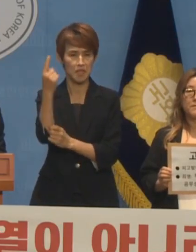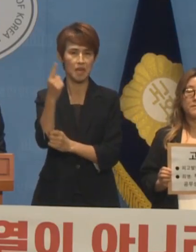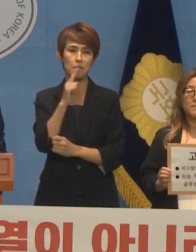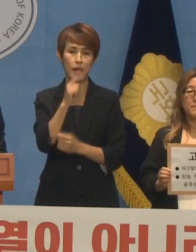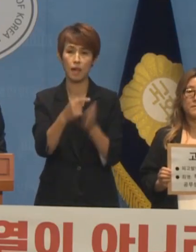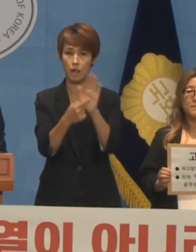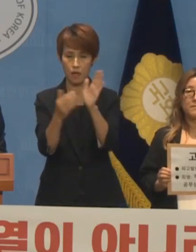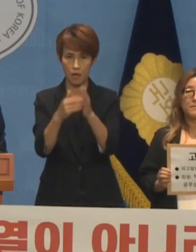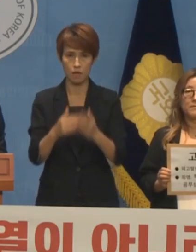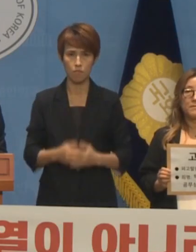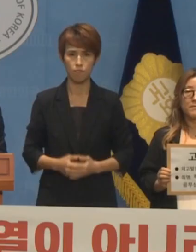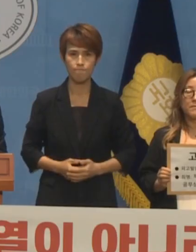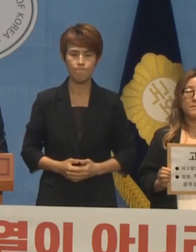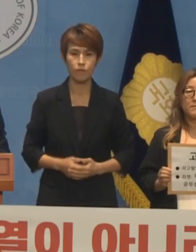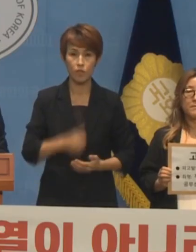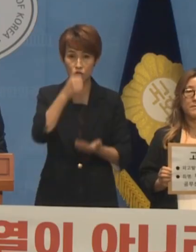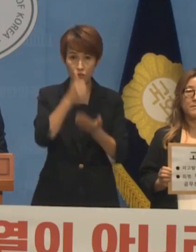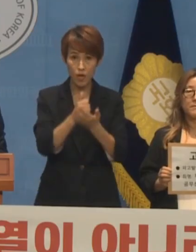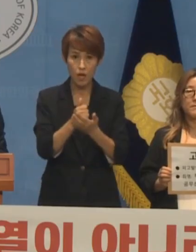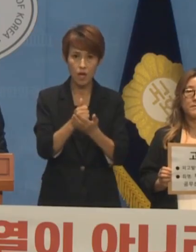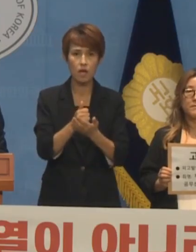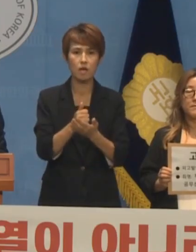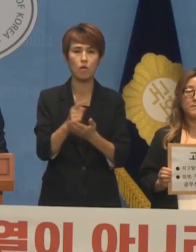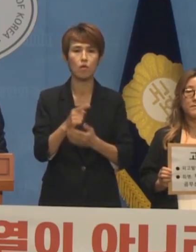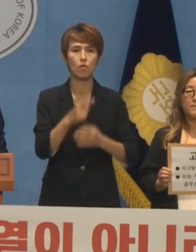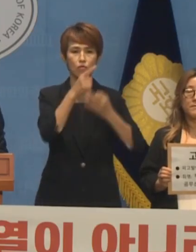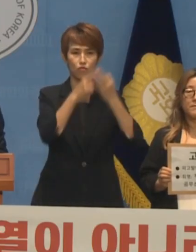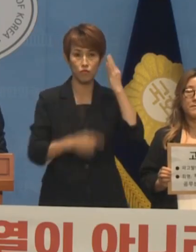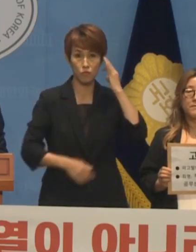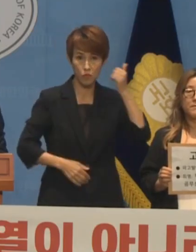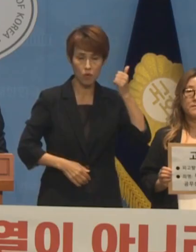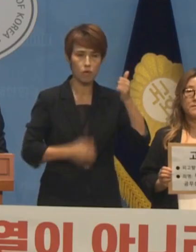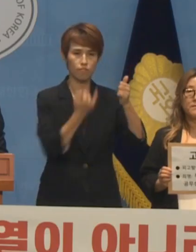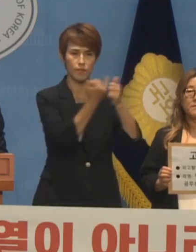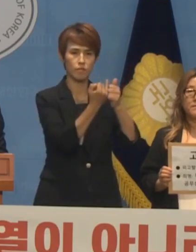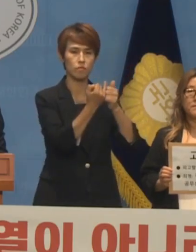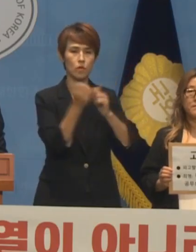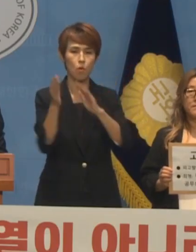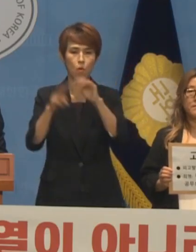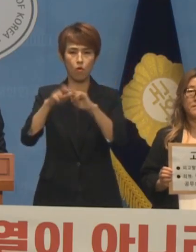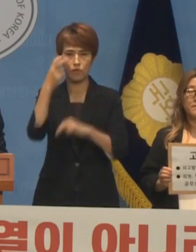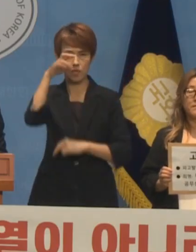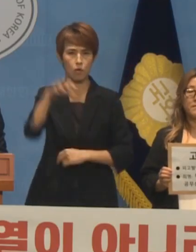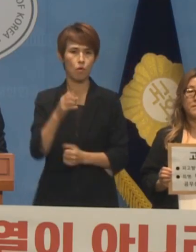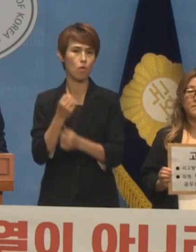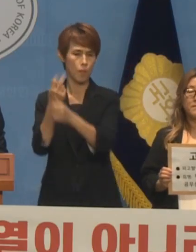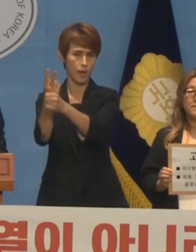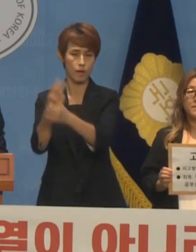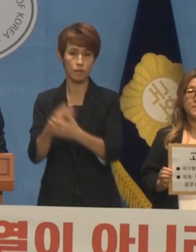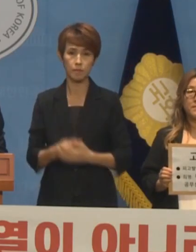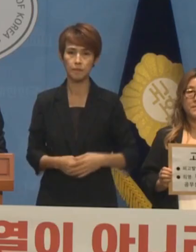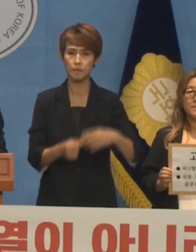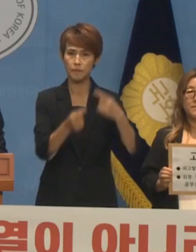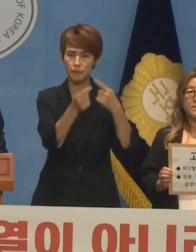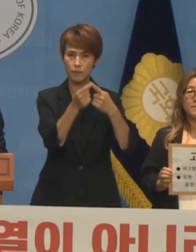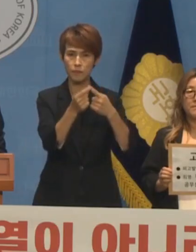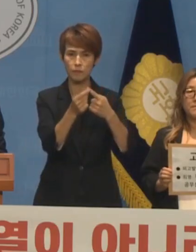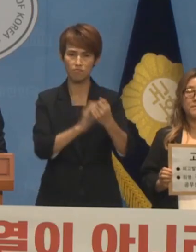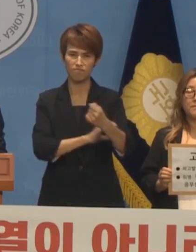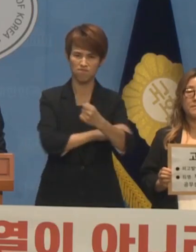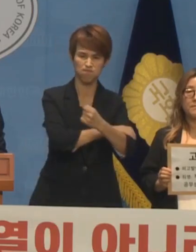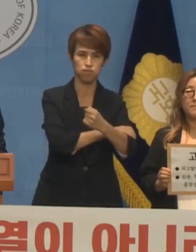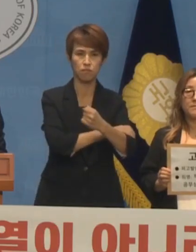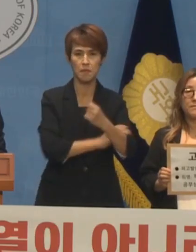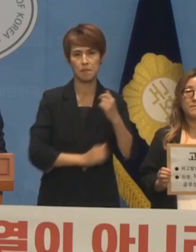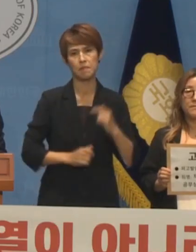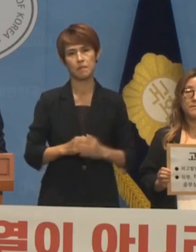있습니다. 이에 다음의 혐의로 피고발인 윤석열과 김건희를 공수처에 고발합니다. 1. 직권남용